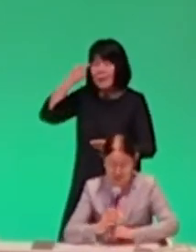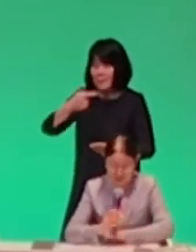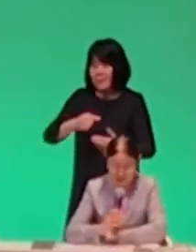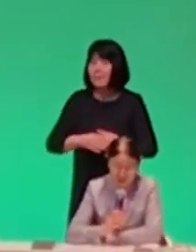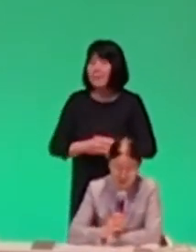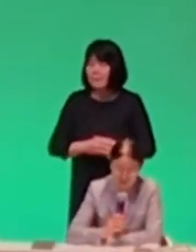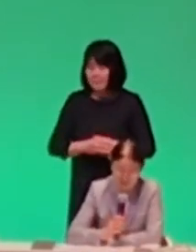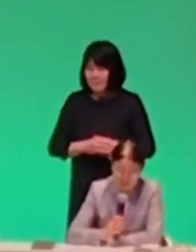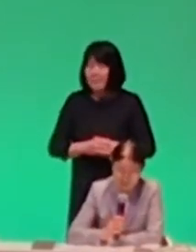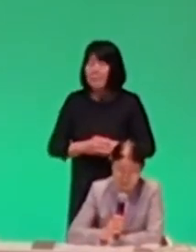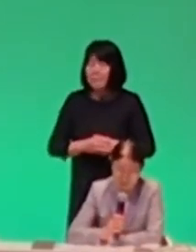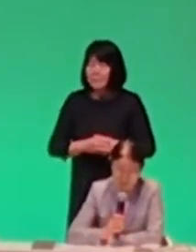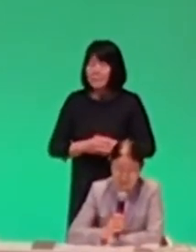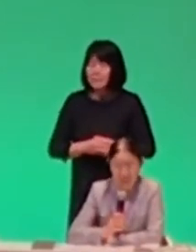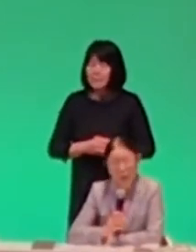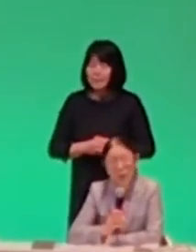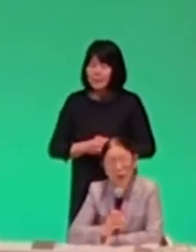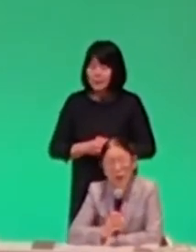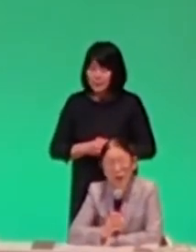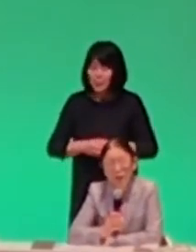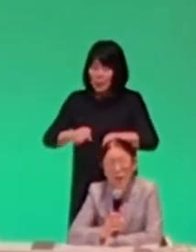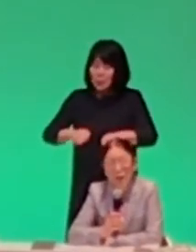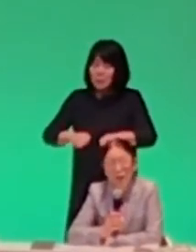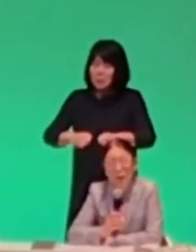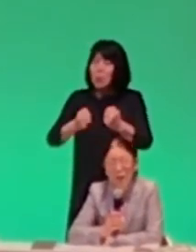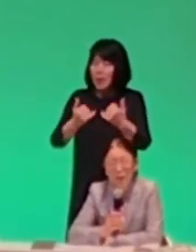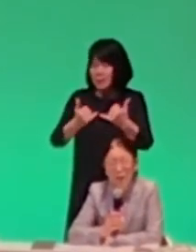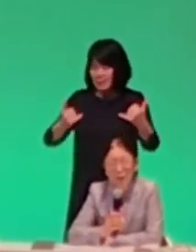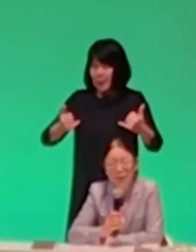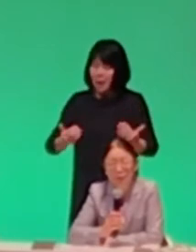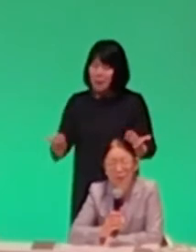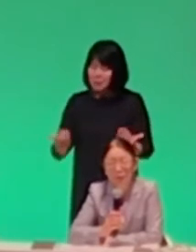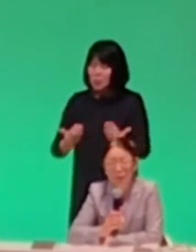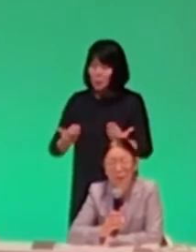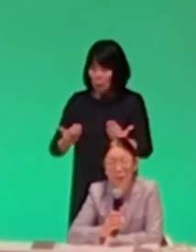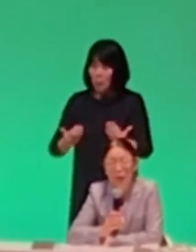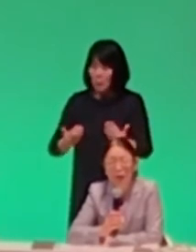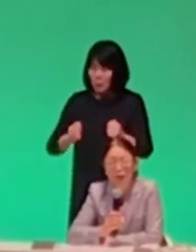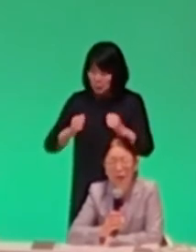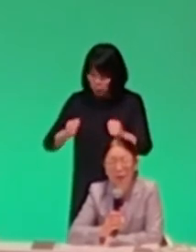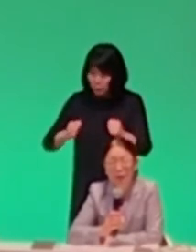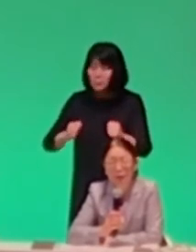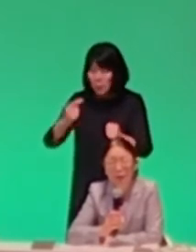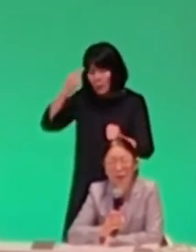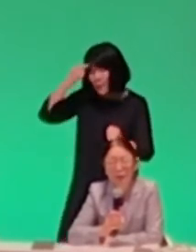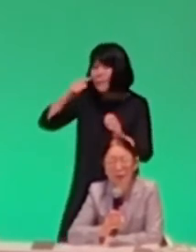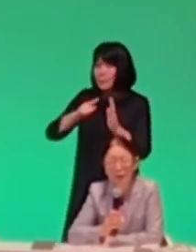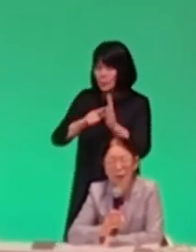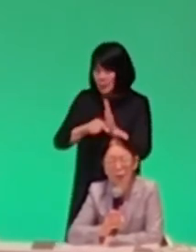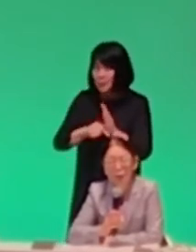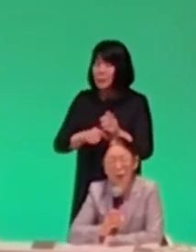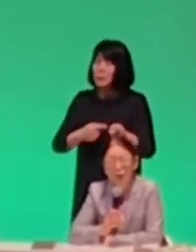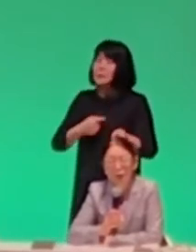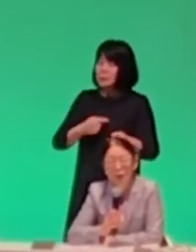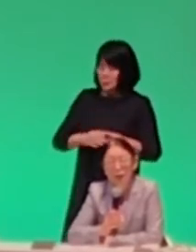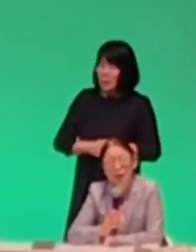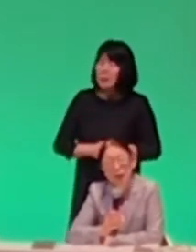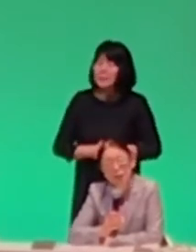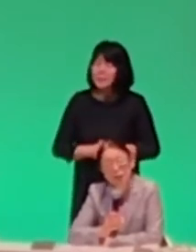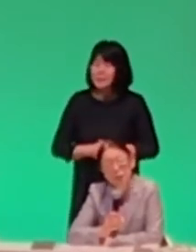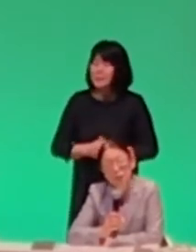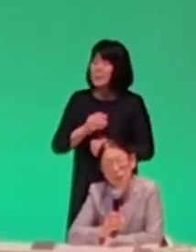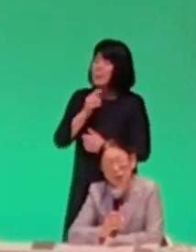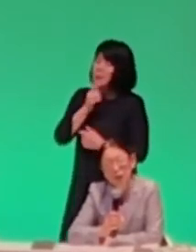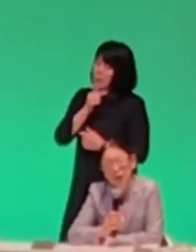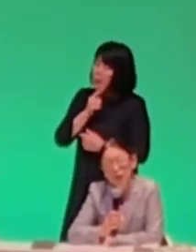。で、障害がある人が仕事をするっていうことを考えた時に、私は